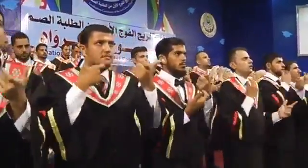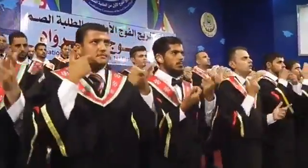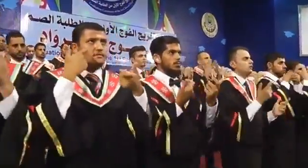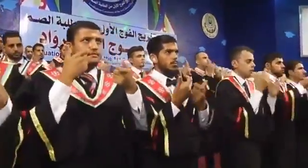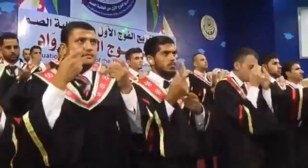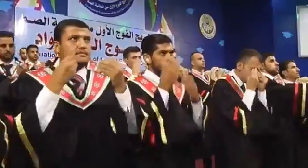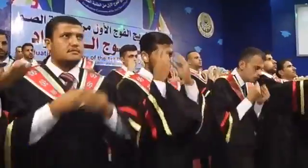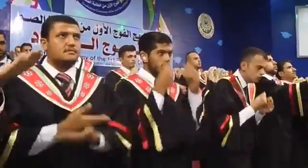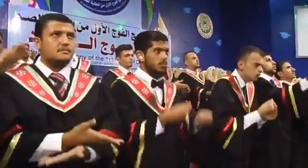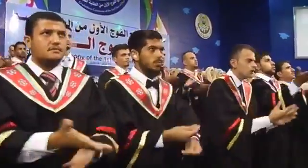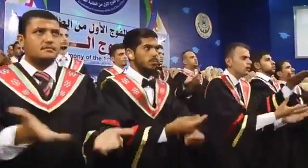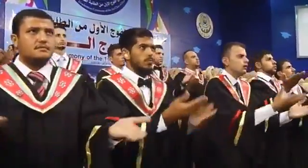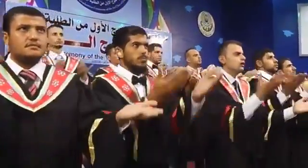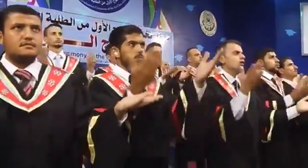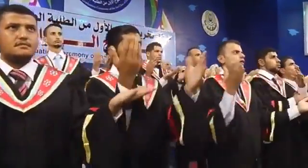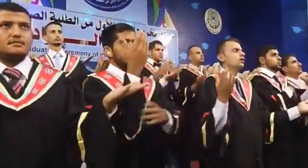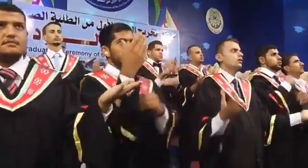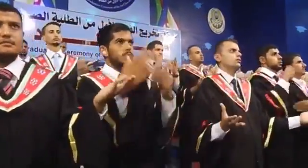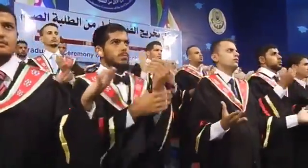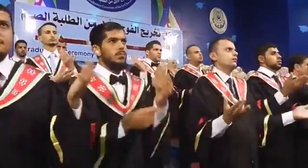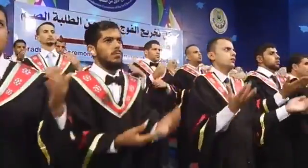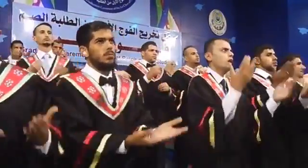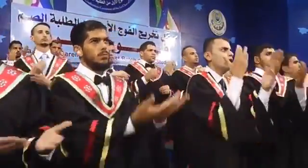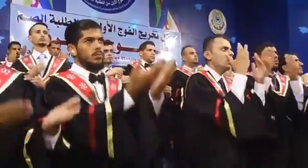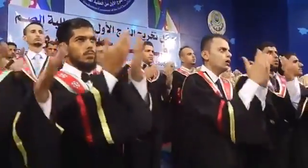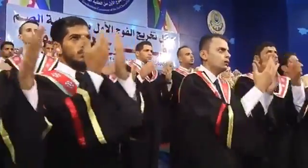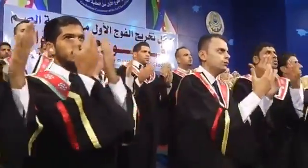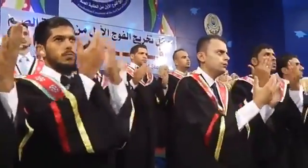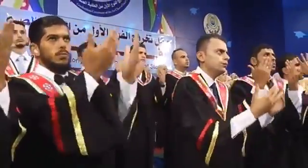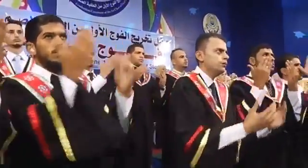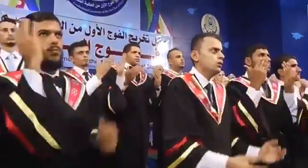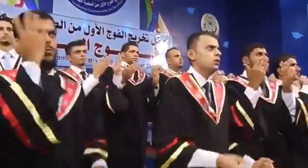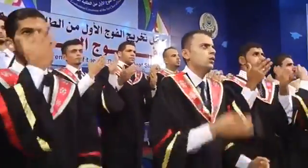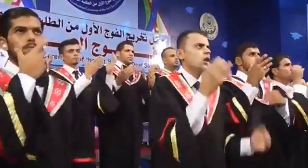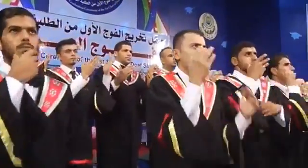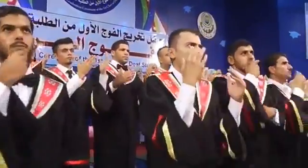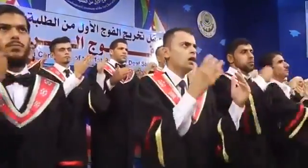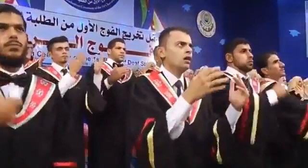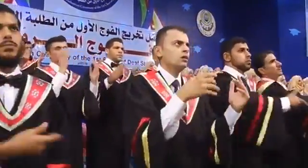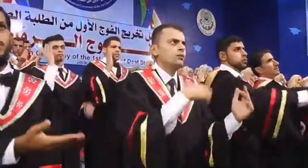بالعين جامعة، يا رب زين شمائلها